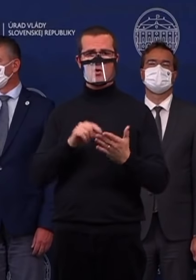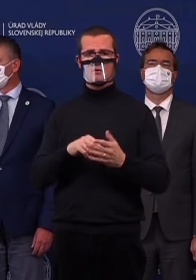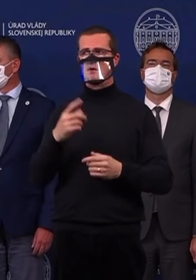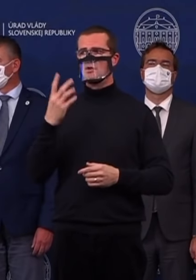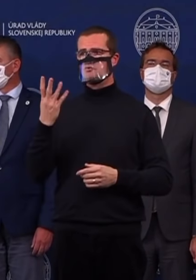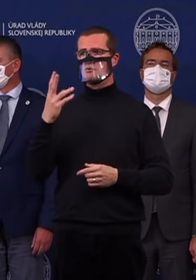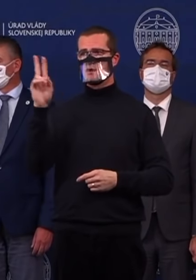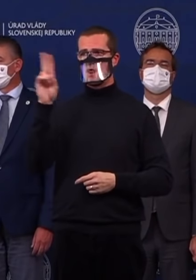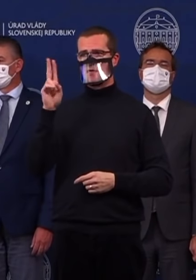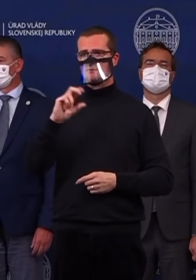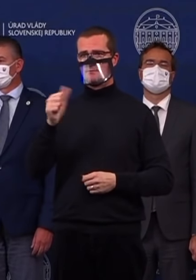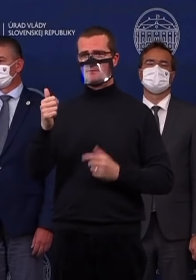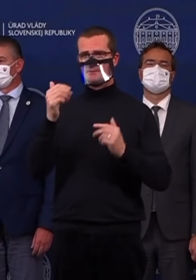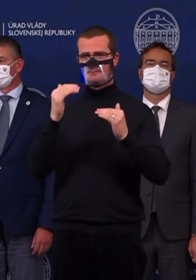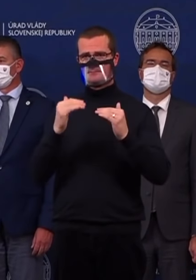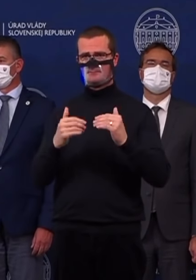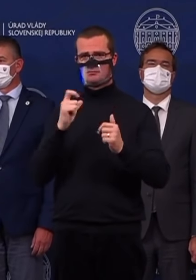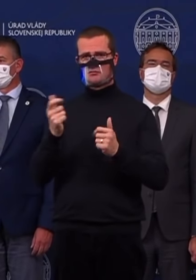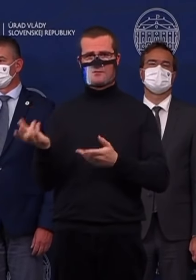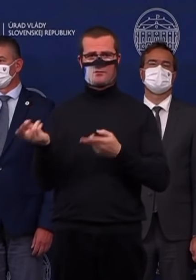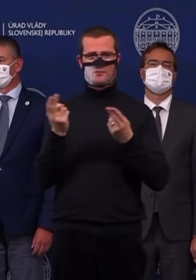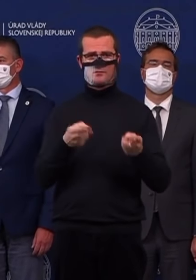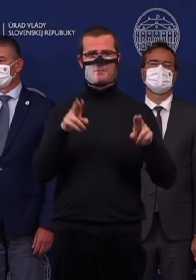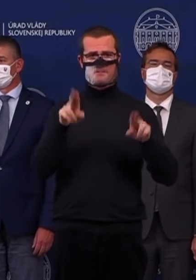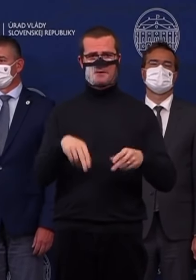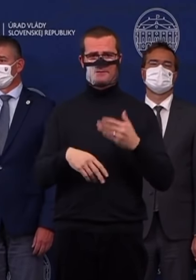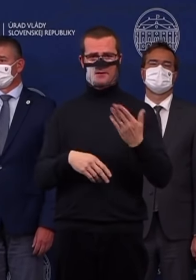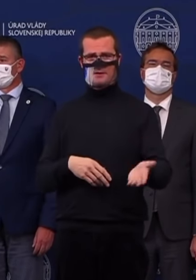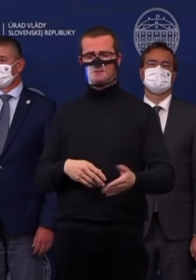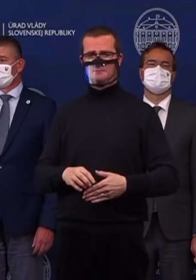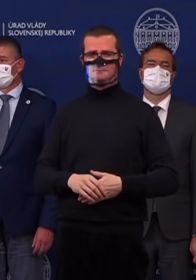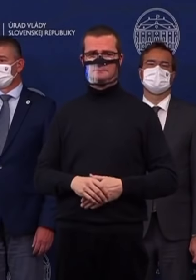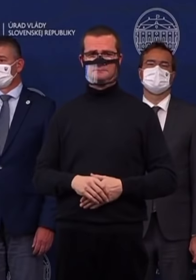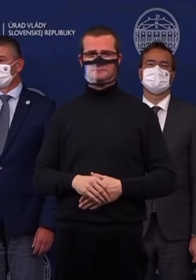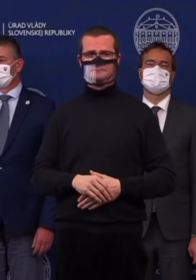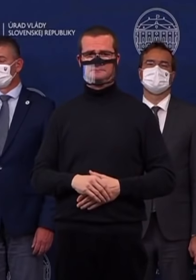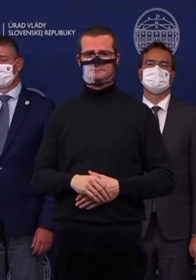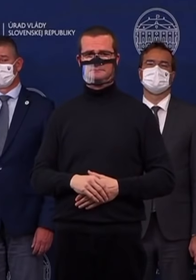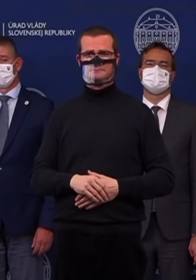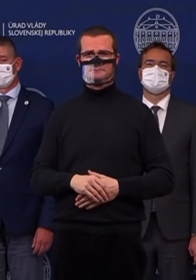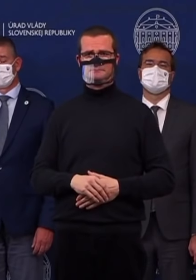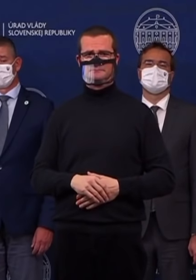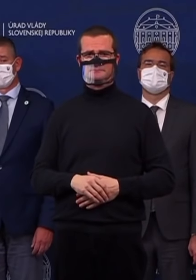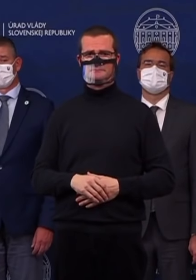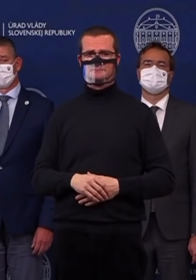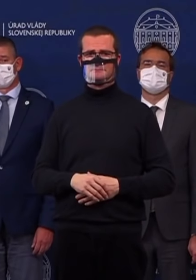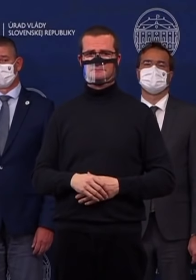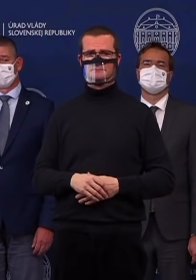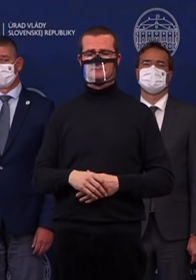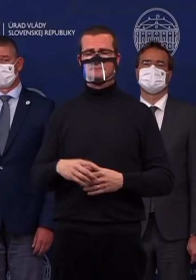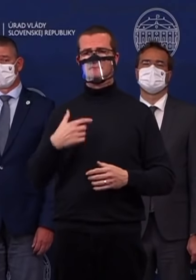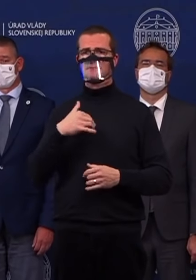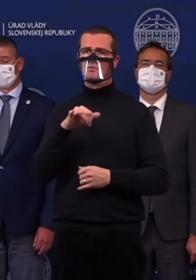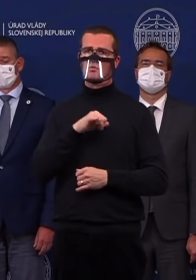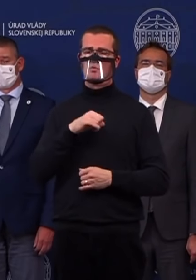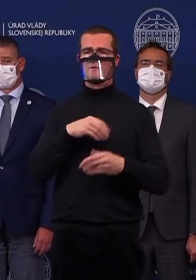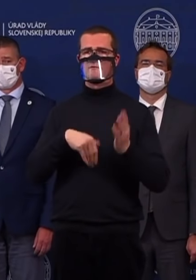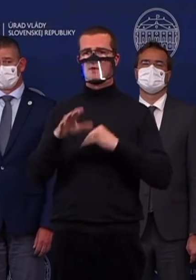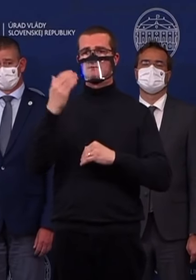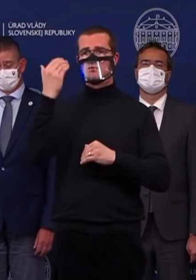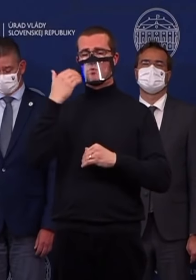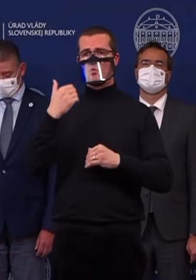4 ste sa hlásili ako prvý, tak by som dala slovo Pravde. Ďakujem. Božkovičová, denník Pravda, dobrý deň. Mňa by možno zaujímalo, viacero ľudí